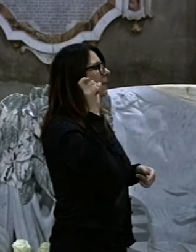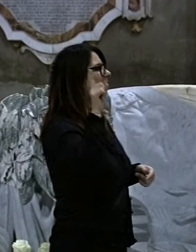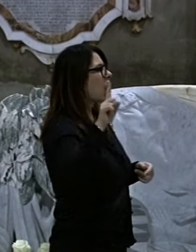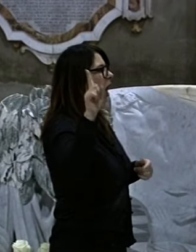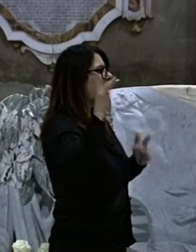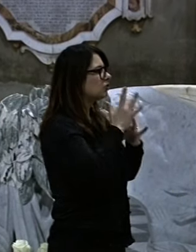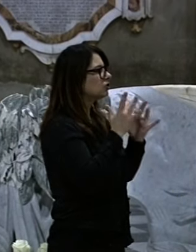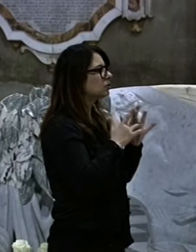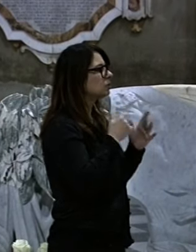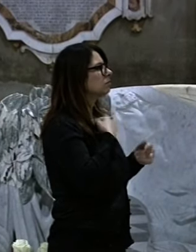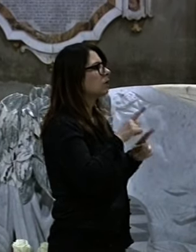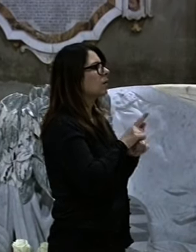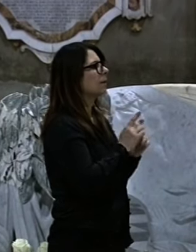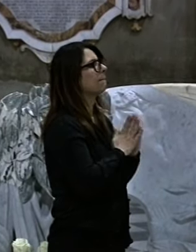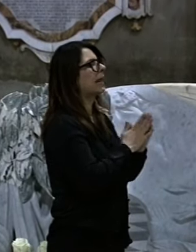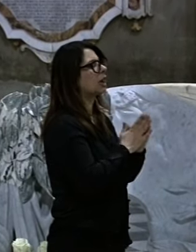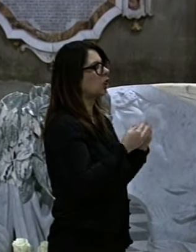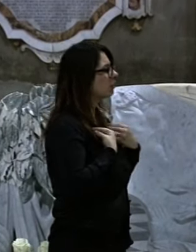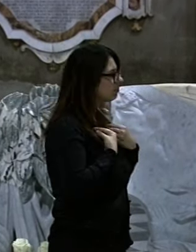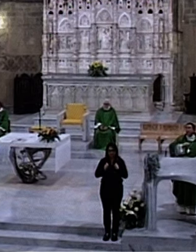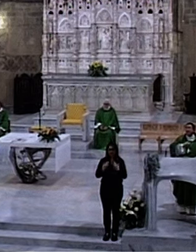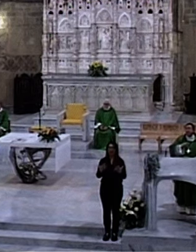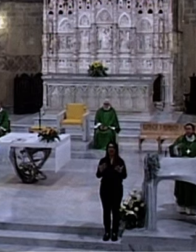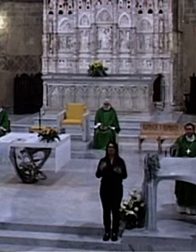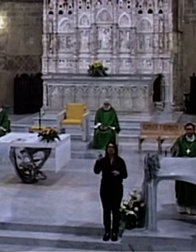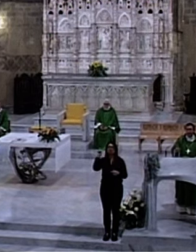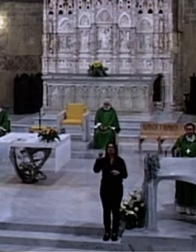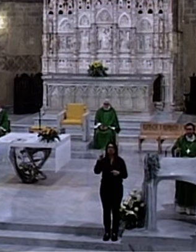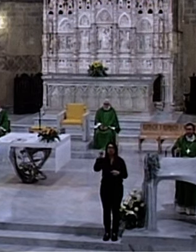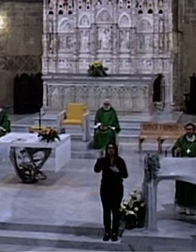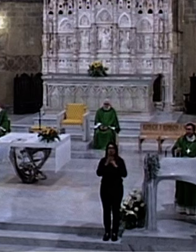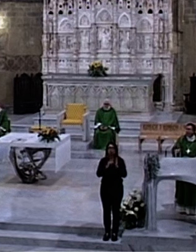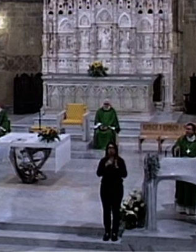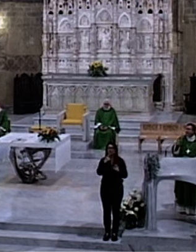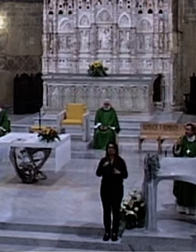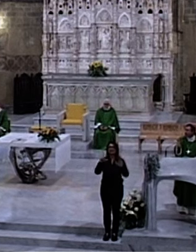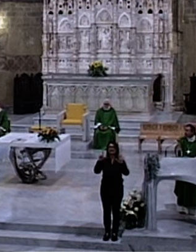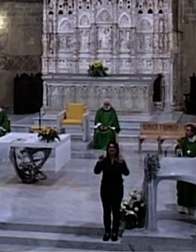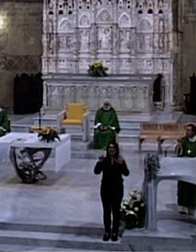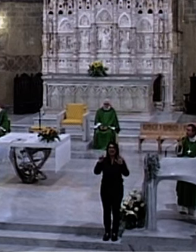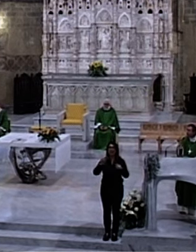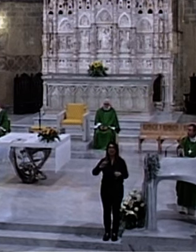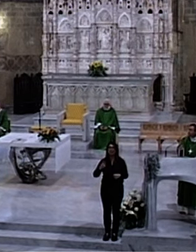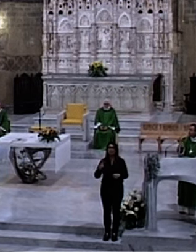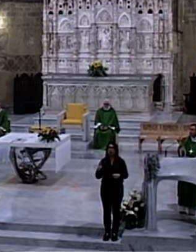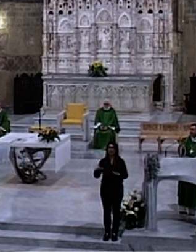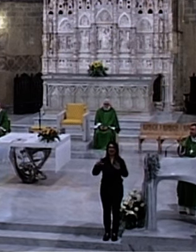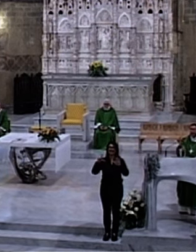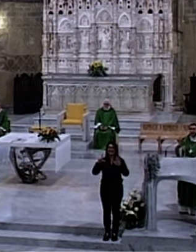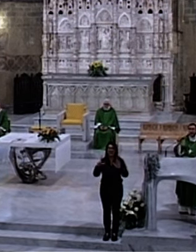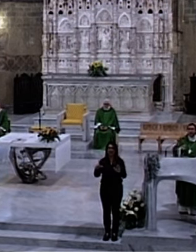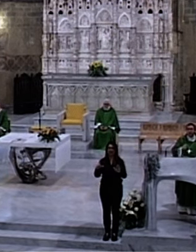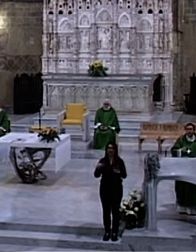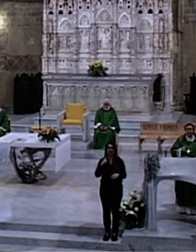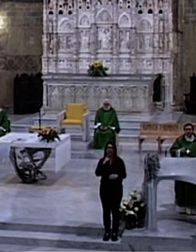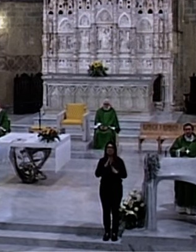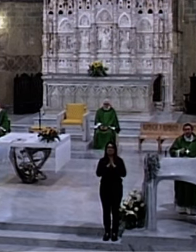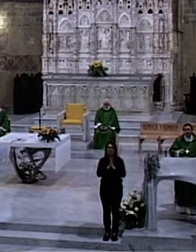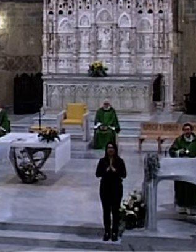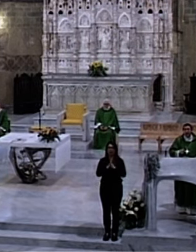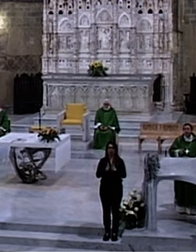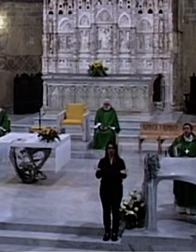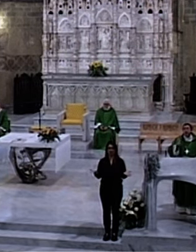dobbiamo perdonare 70 volte 7, cioè sempre, ma se la parola del perdono entra nella nostra